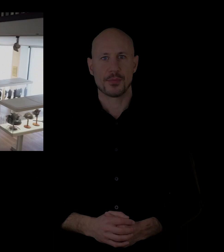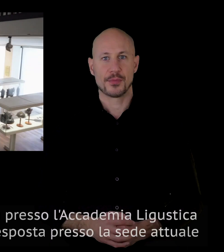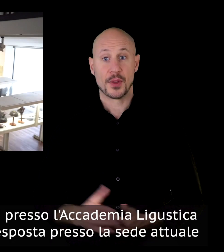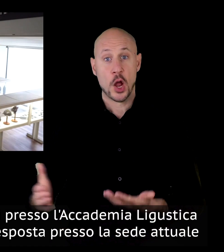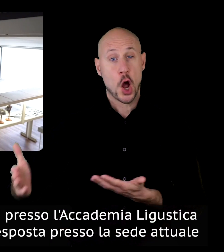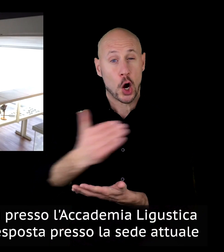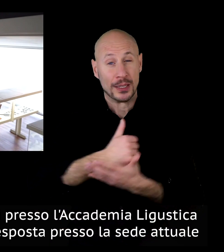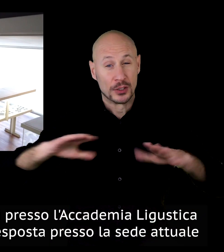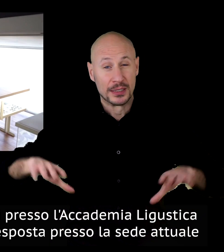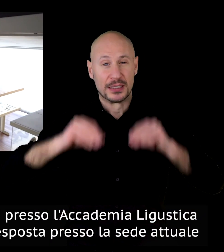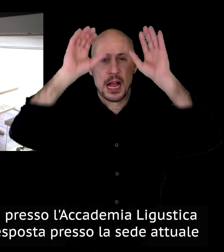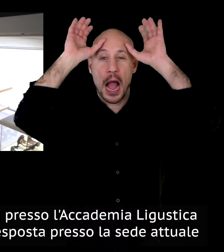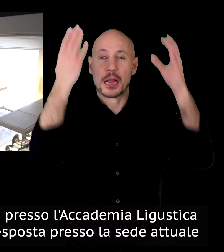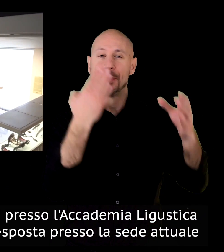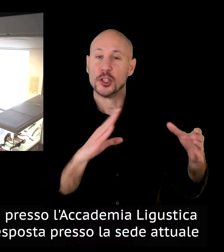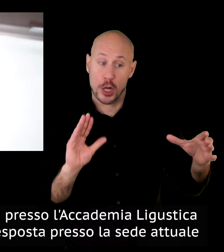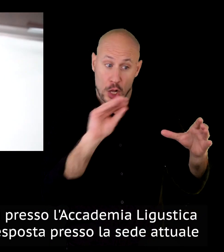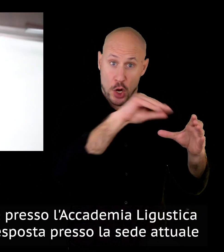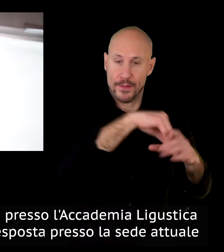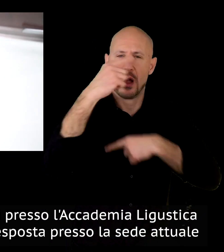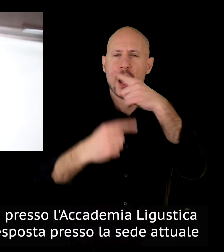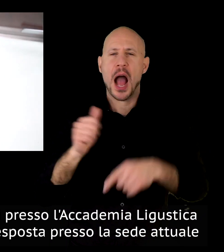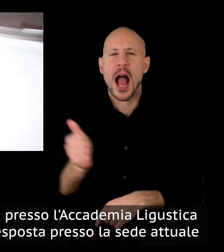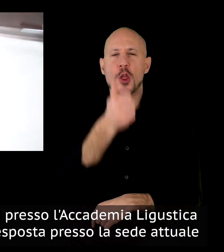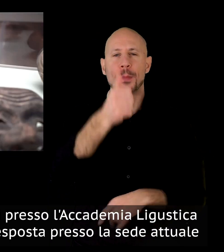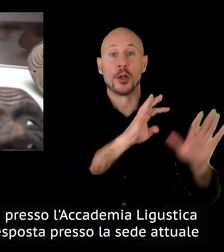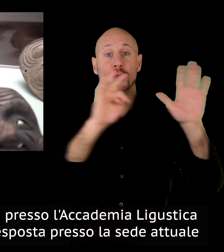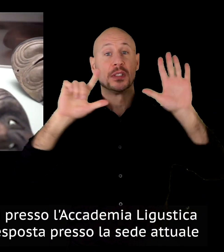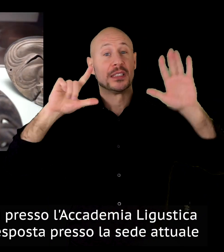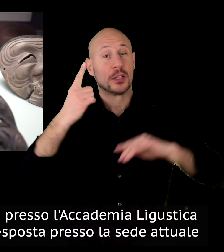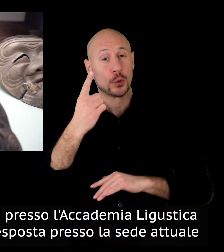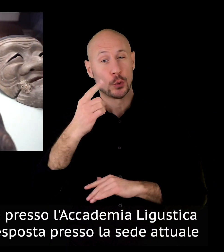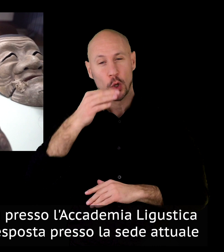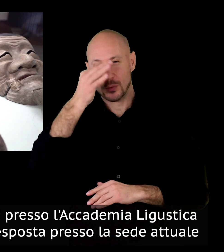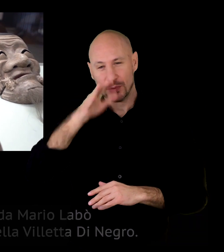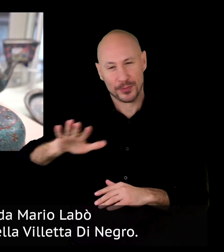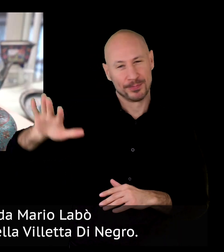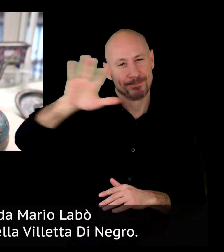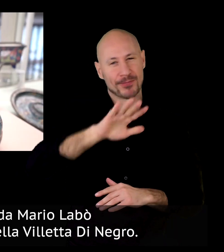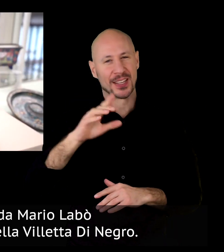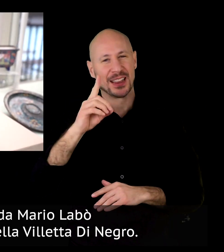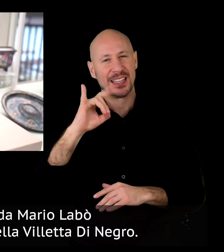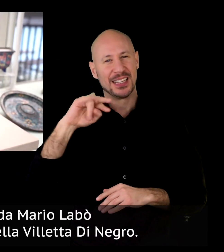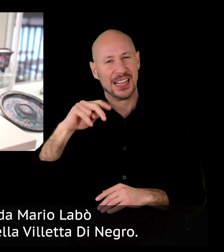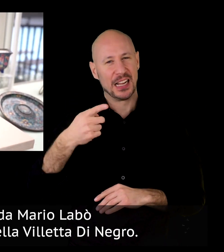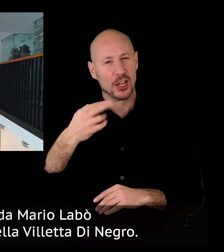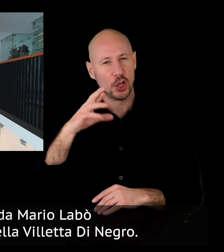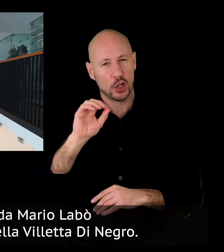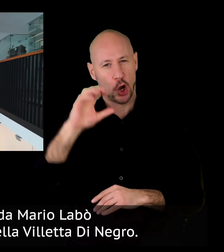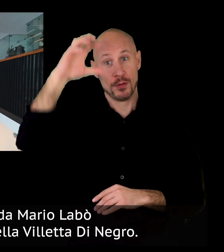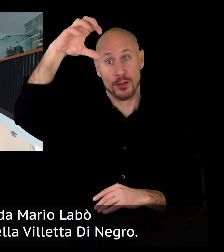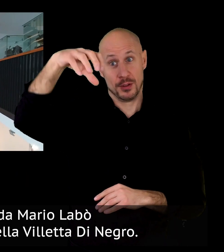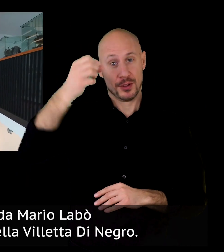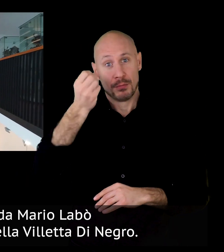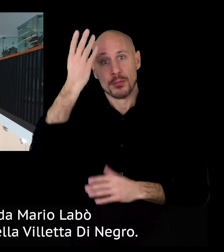venne inizialmente ospitata presso l'accademia ligustica e dal 1971 è conservata ed esposta presso la sede